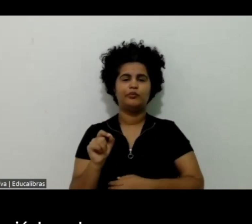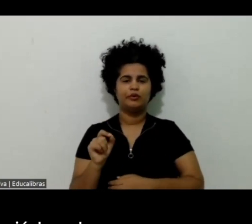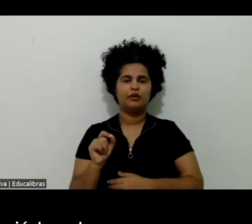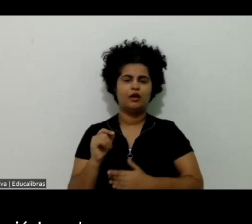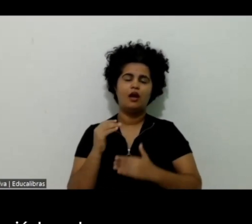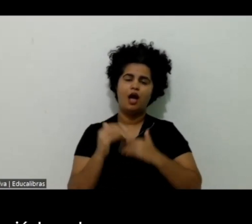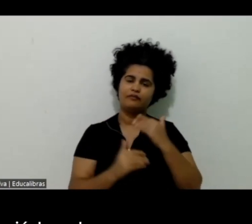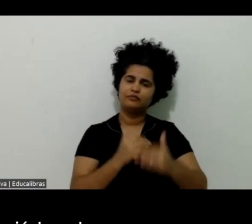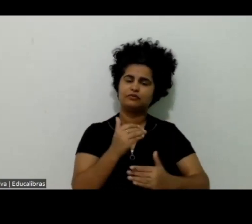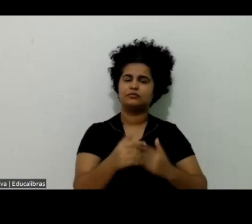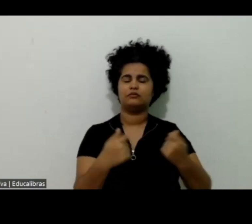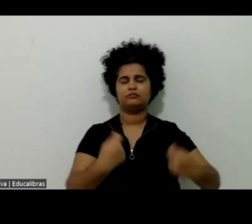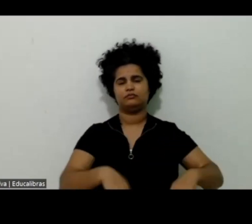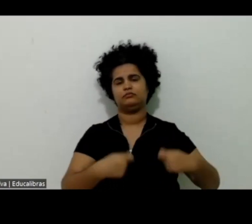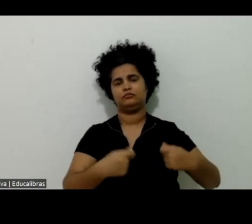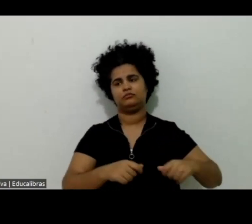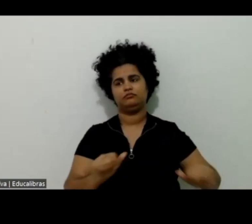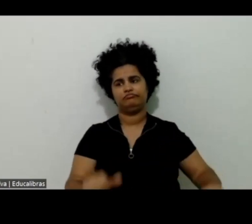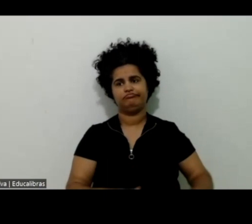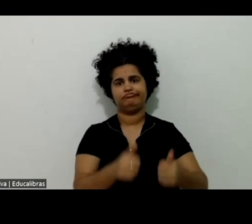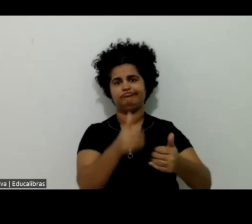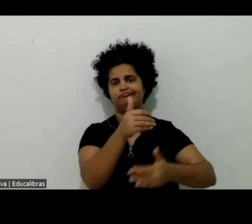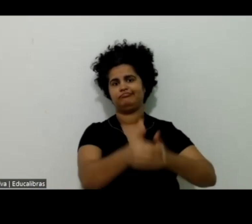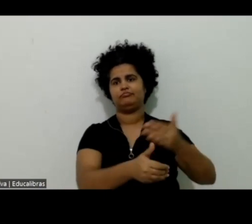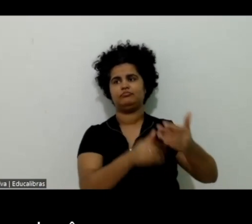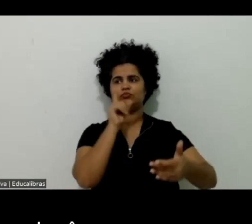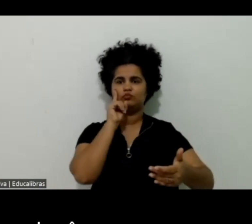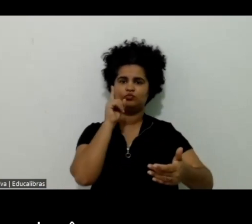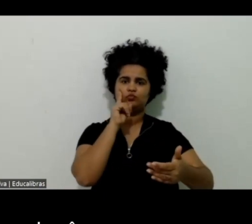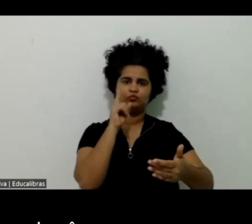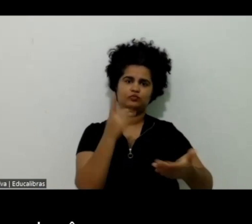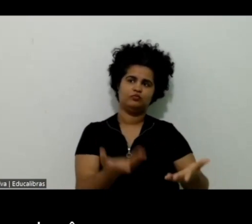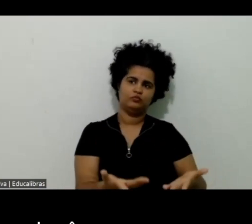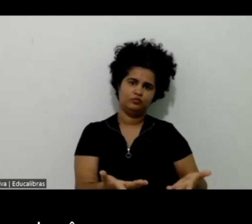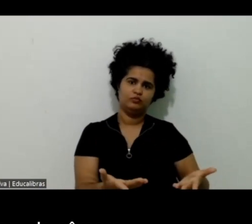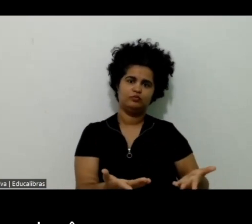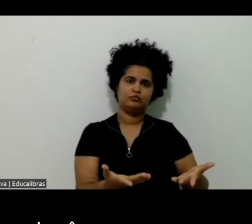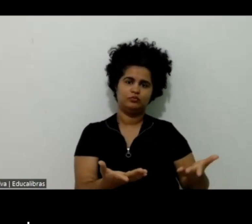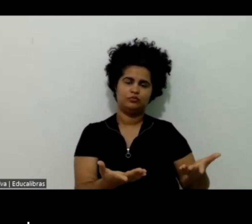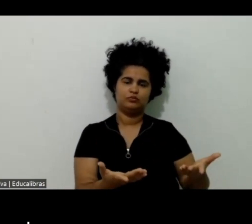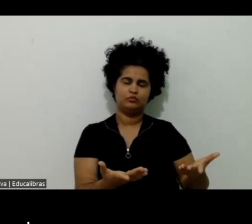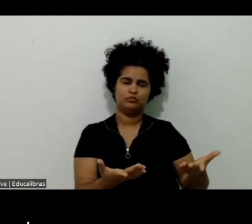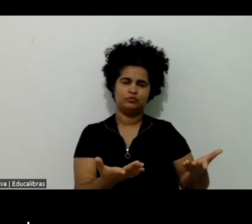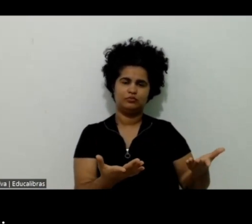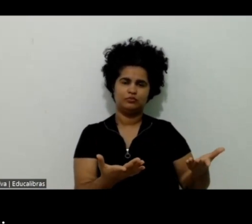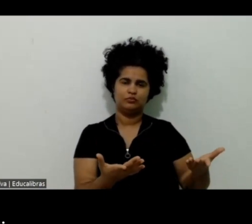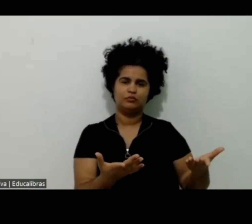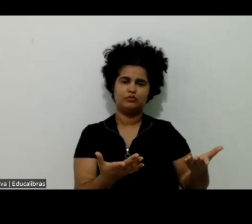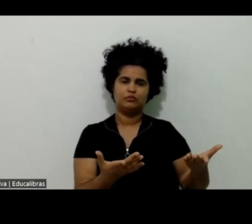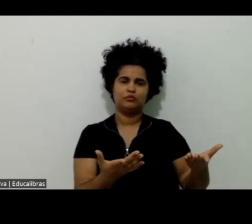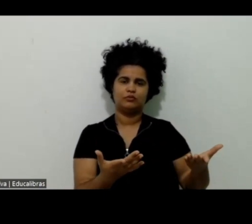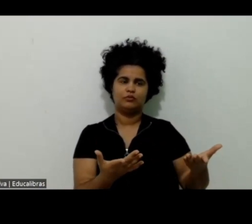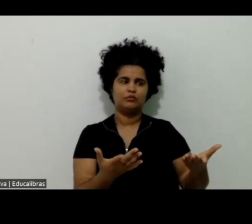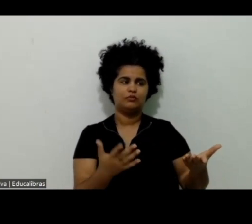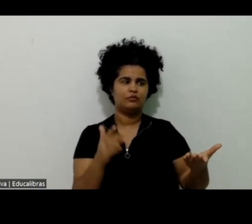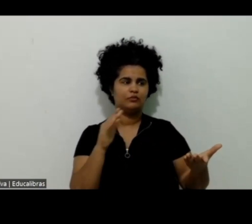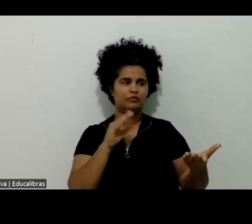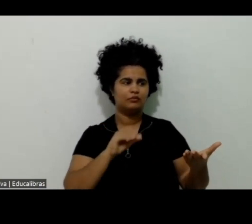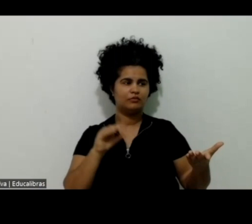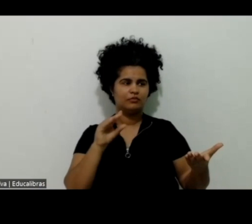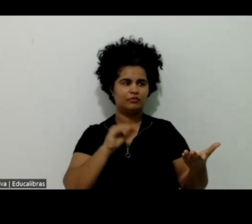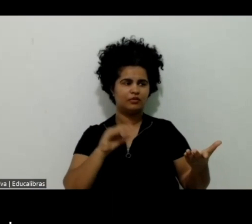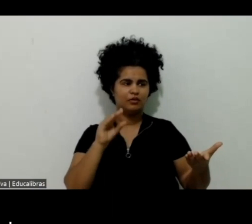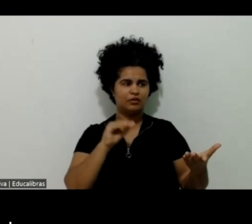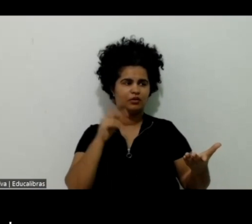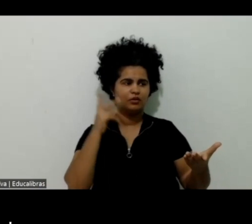no miúdo, sabe, do cotidiano. O Thaís, eu vi que alguém falou da câmera, mas tá normal, né, meu áudio, minha imagem? Tá, né? Tá,